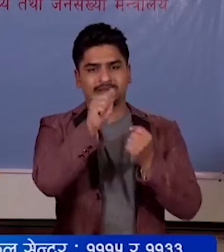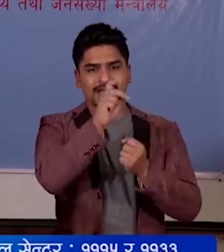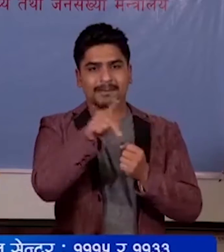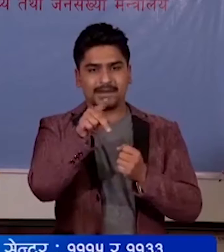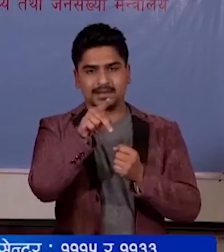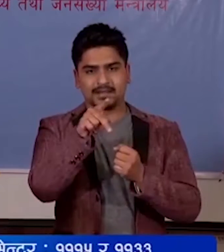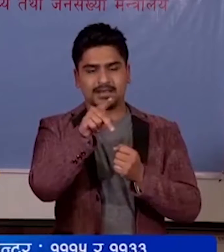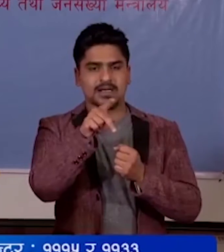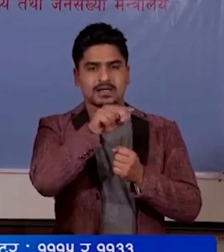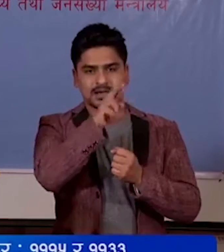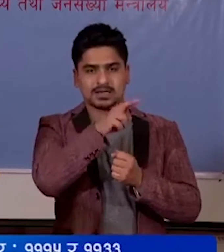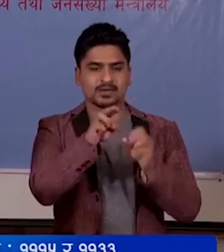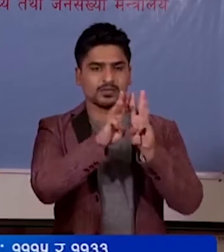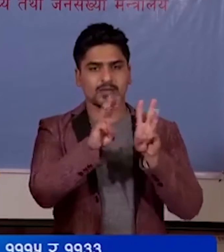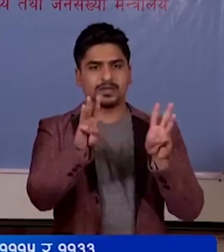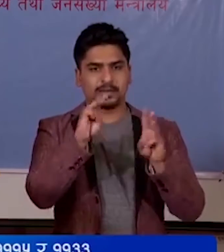एप्लिकेसनहरूमा